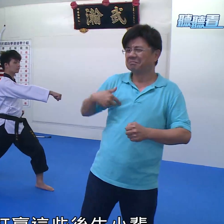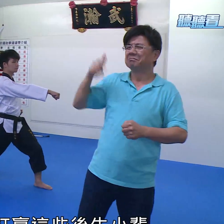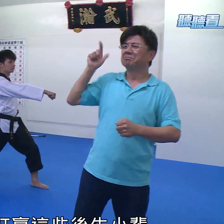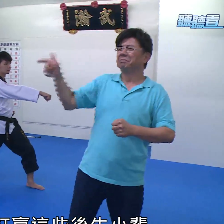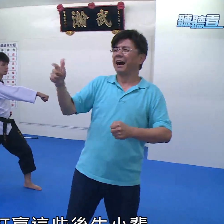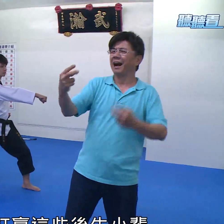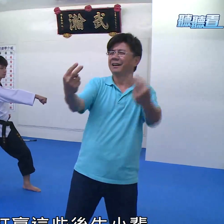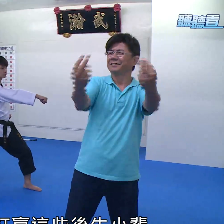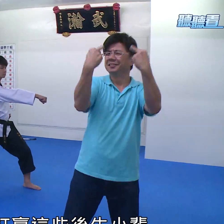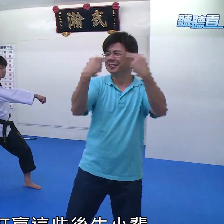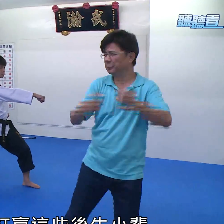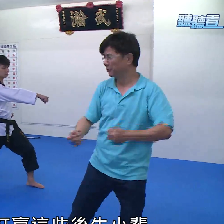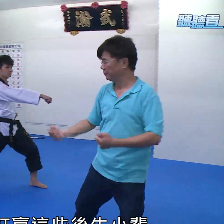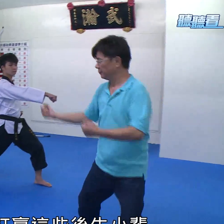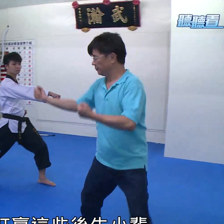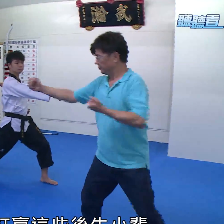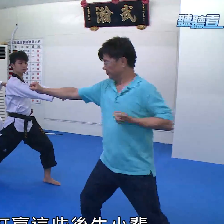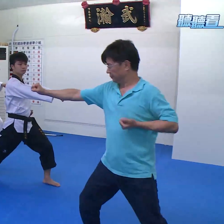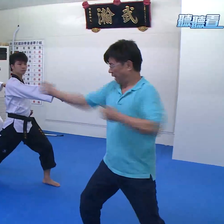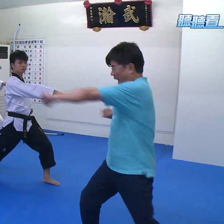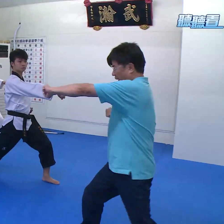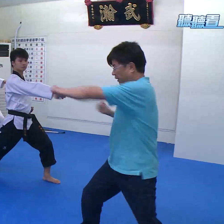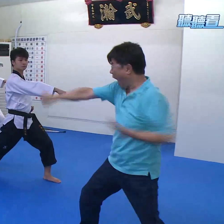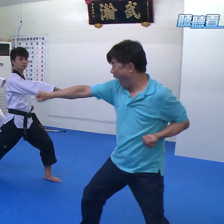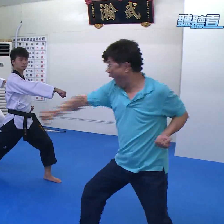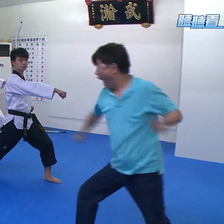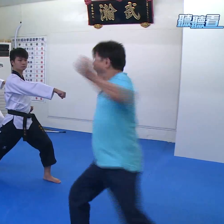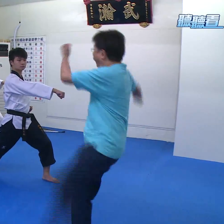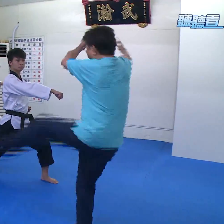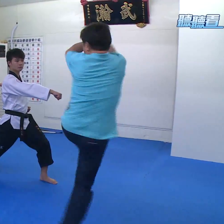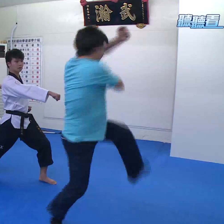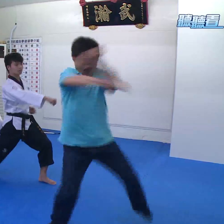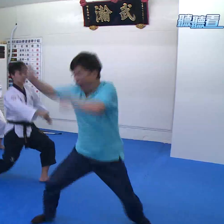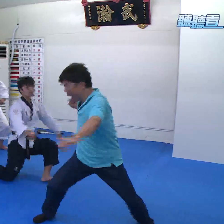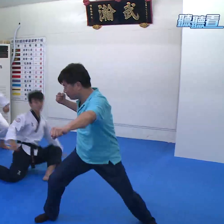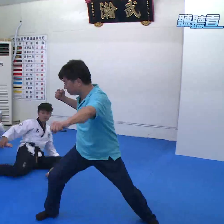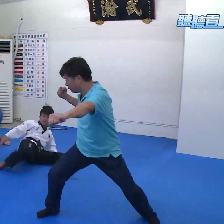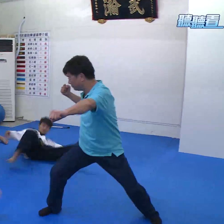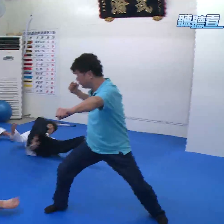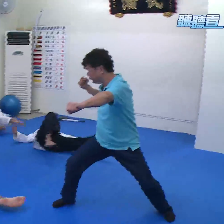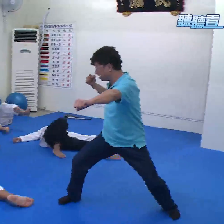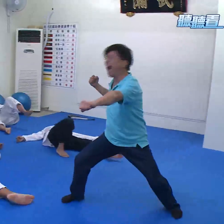打赢这些后生小辈啊！呀，哈，啊，哈，啊，哈，啊，哈哈哈哈！